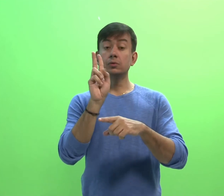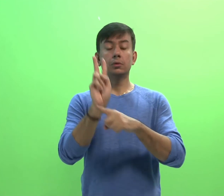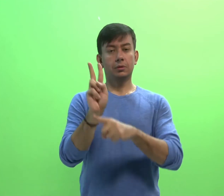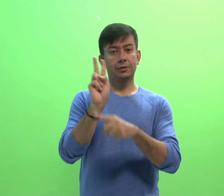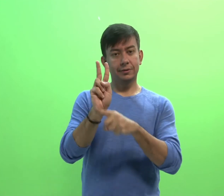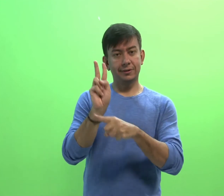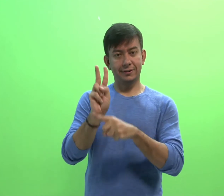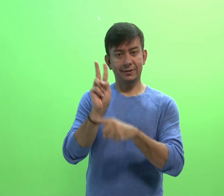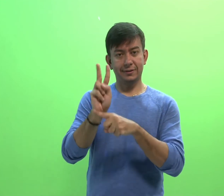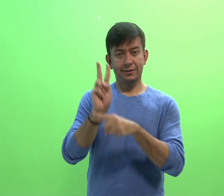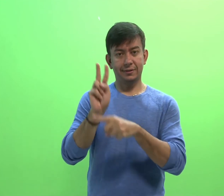cuidar,